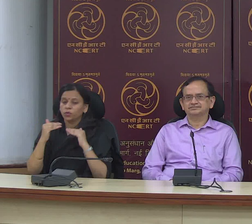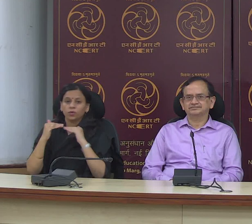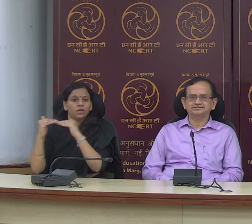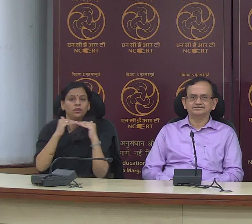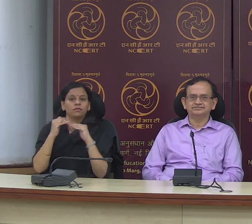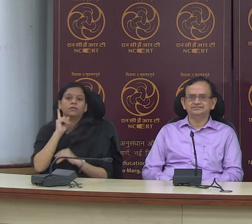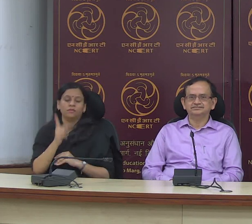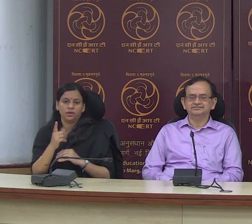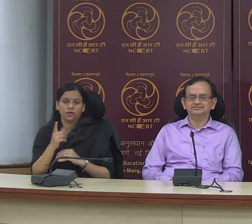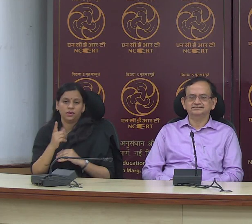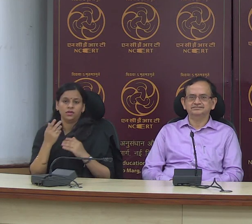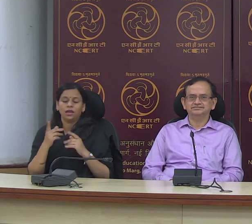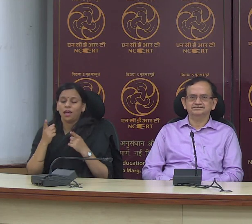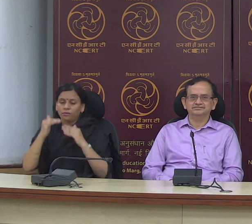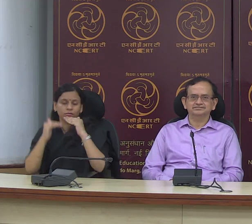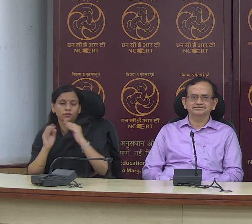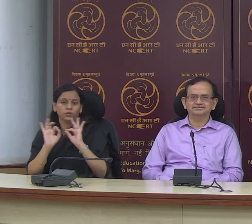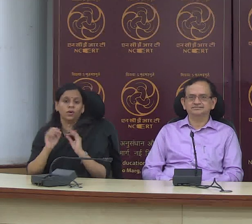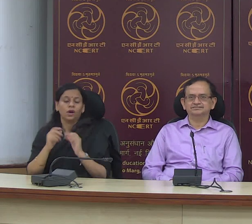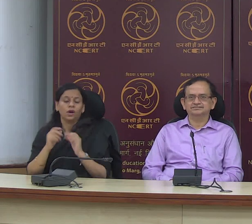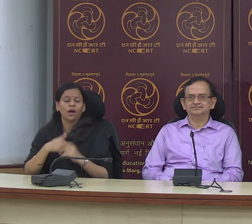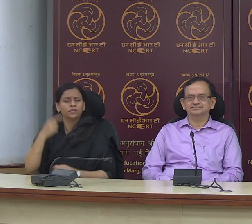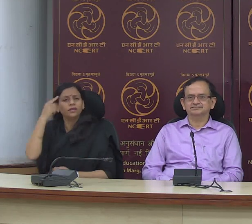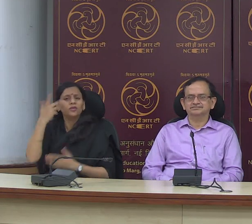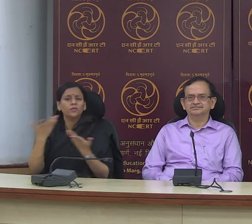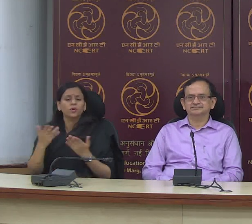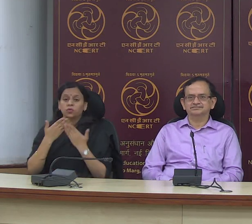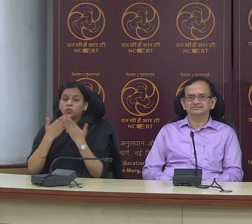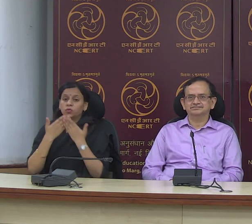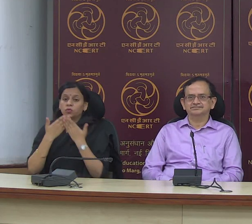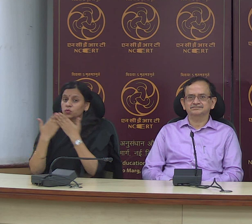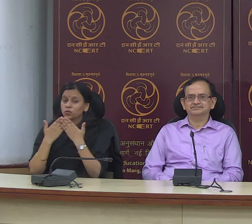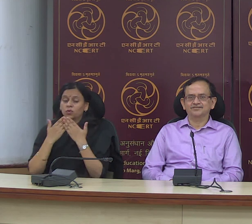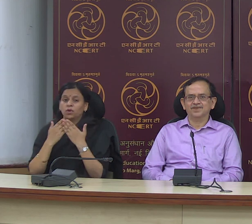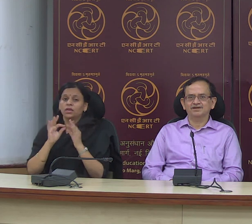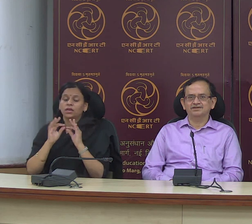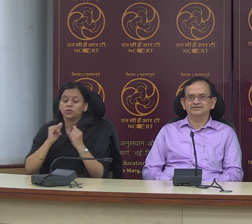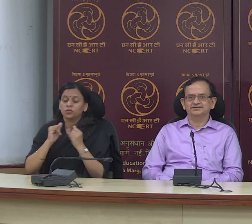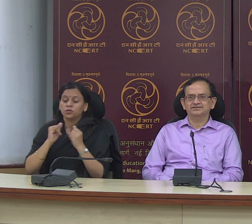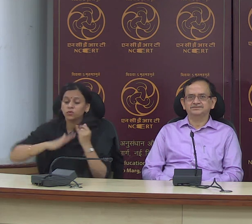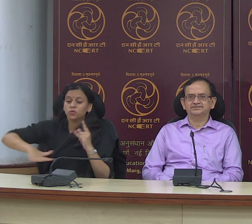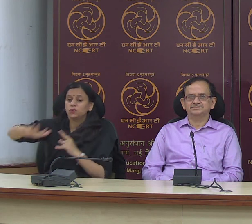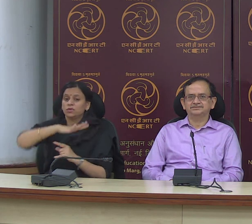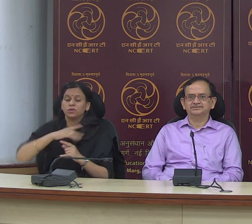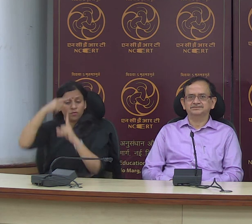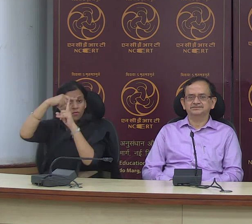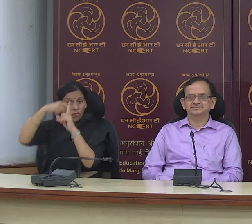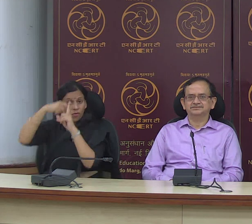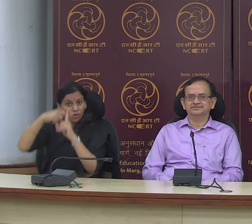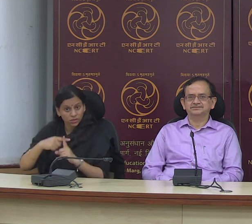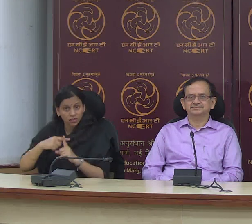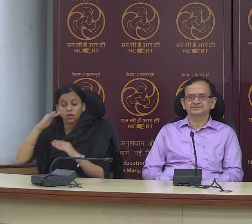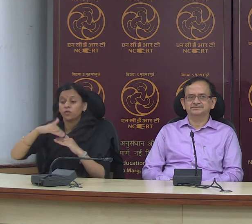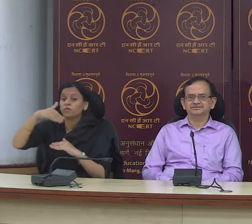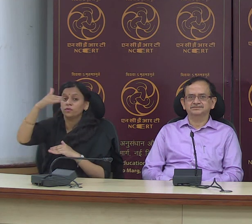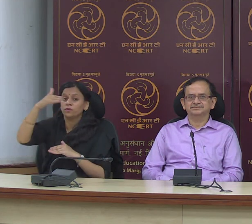और यहाँ पर कोई contradiction नहीं होना चाहिए। इससे मुझे लगता है कि एक जो स्कूल का एक साधारण सा जो environment है वो जब सकारात्मक हो जाएगा तो आगे आने